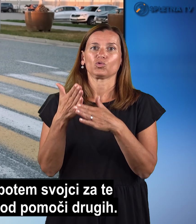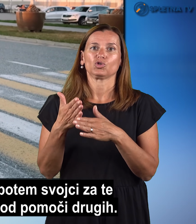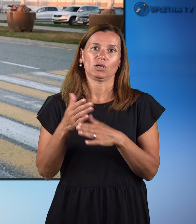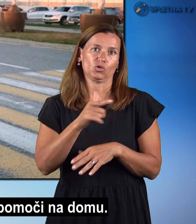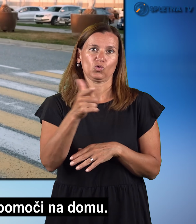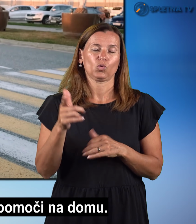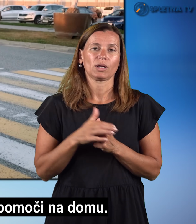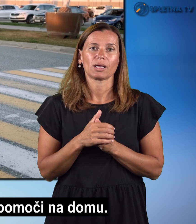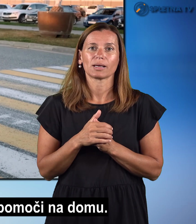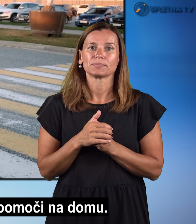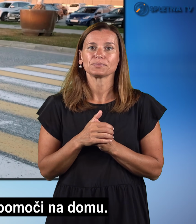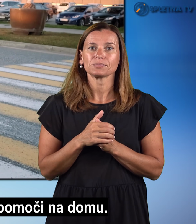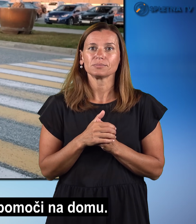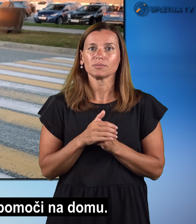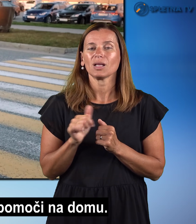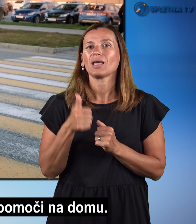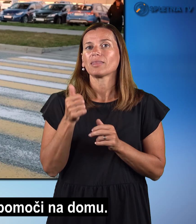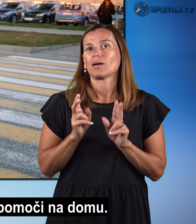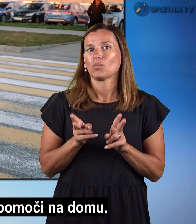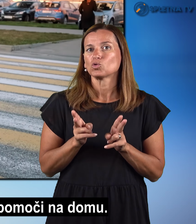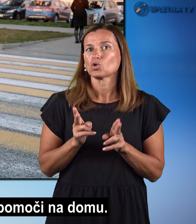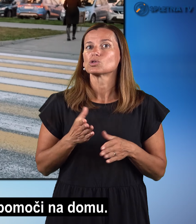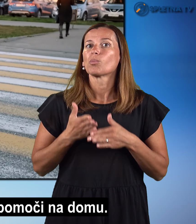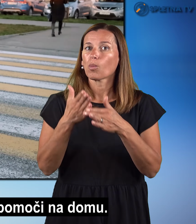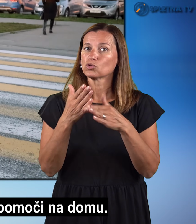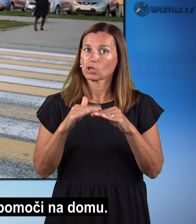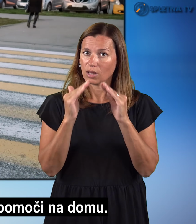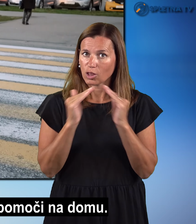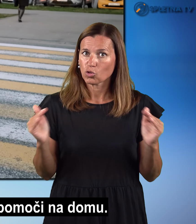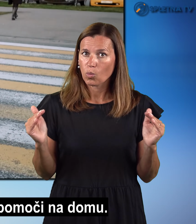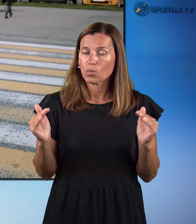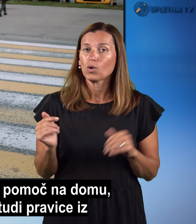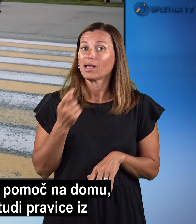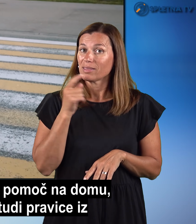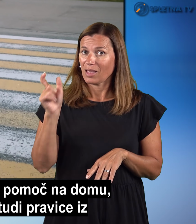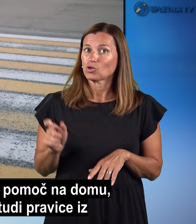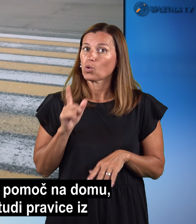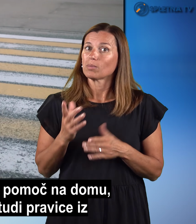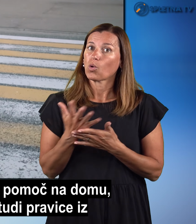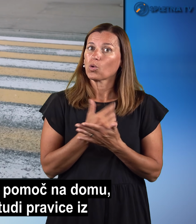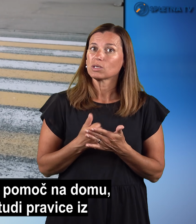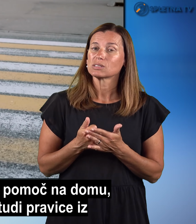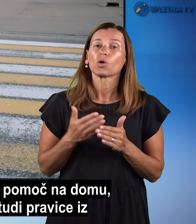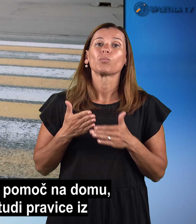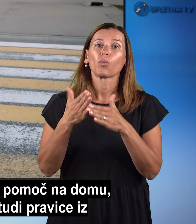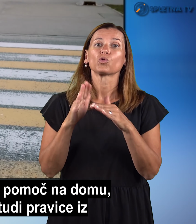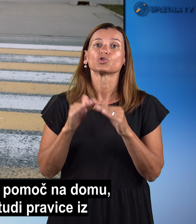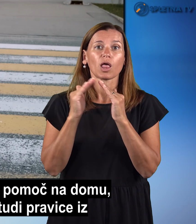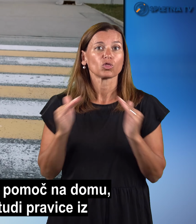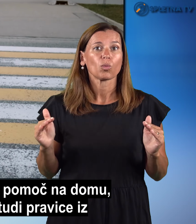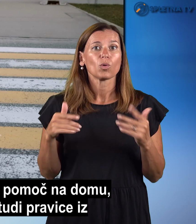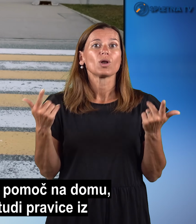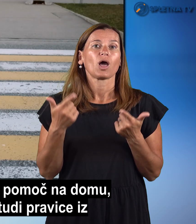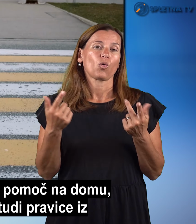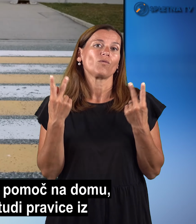drugih, je recimo varianta pomoči na domu. Nekdo, ki bo koristil pomoč na domu,